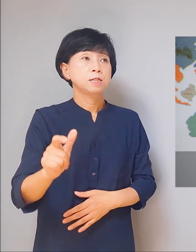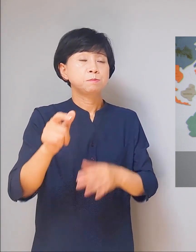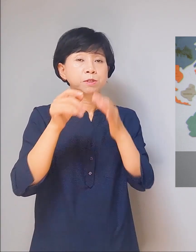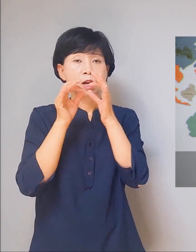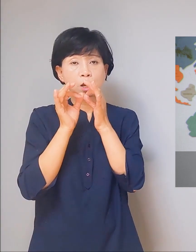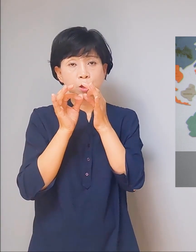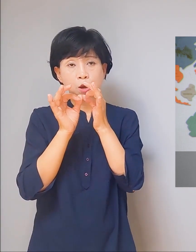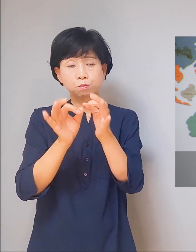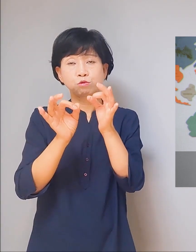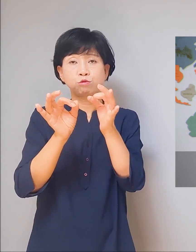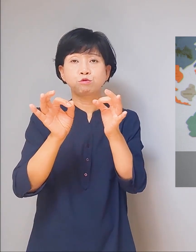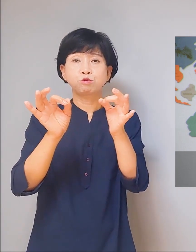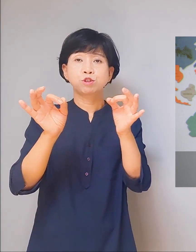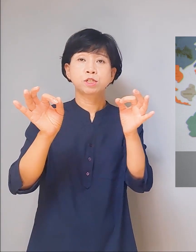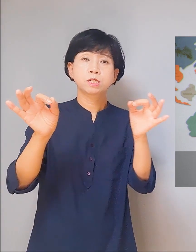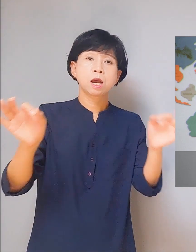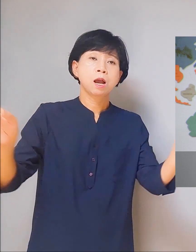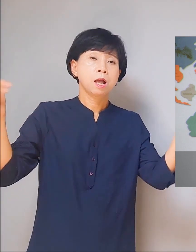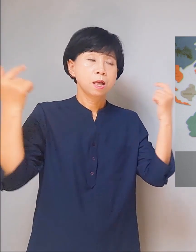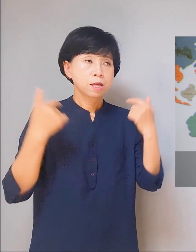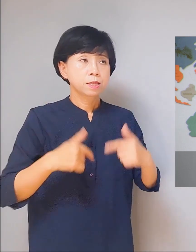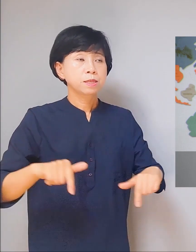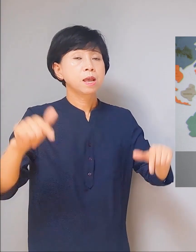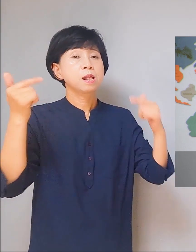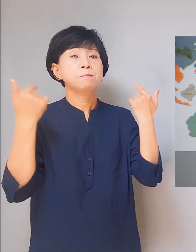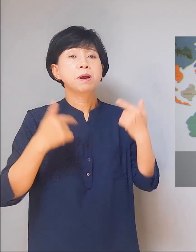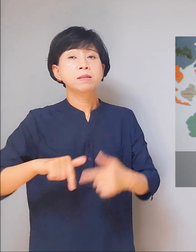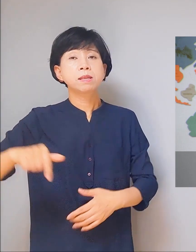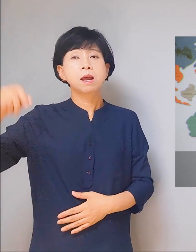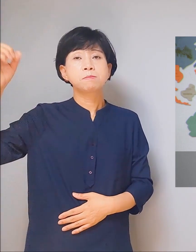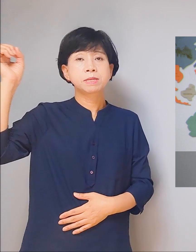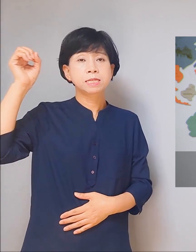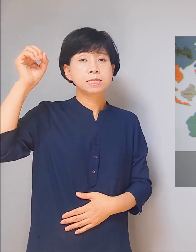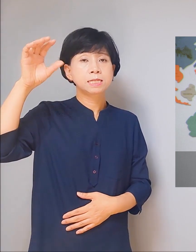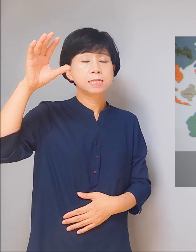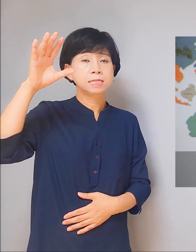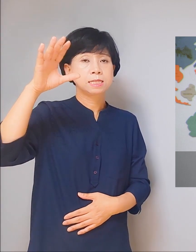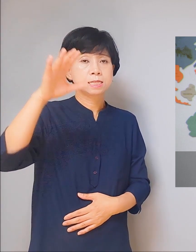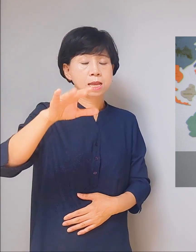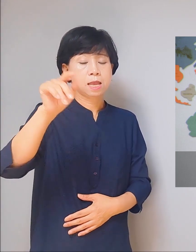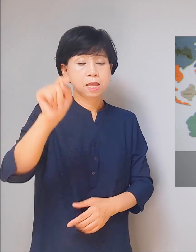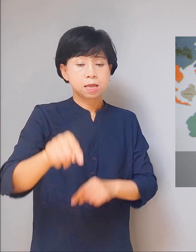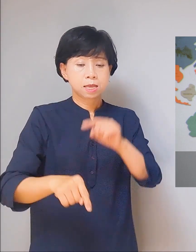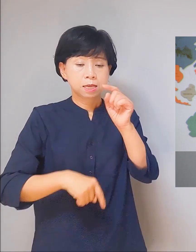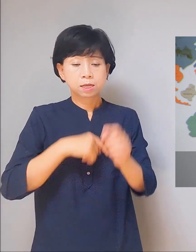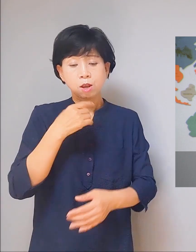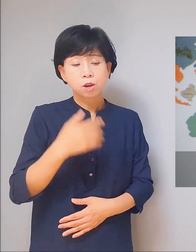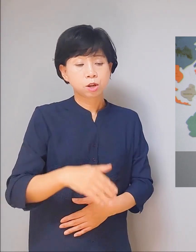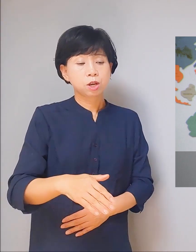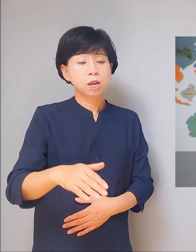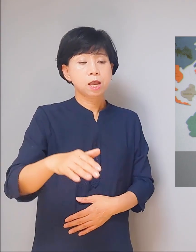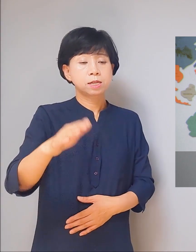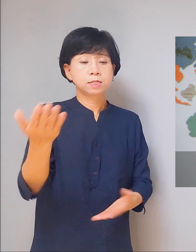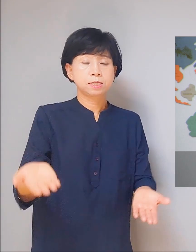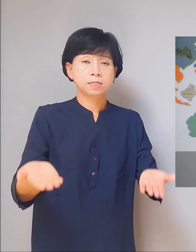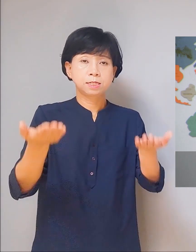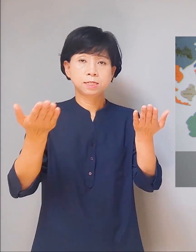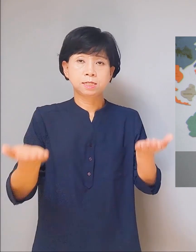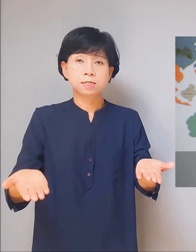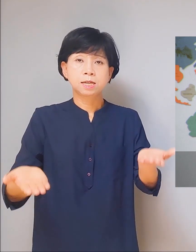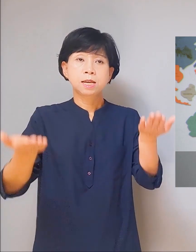할렐루야를 힘차게 불러 날마다 빛. 우리 다 일어나시겠습니다.